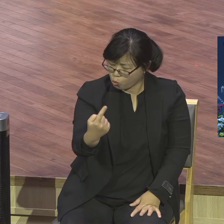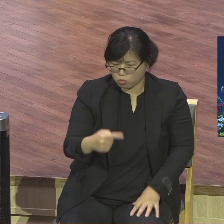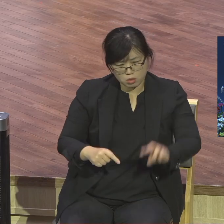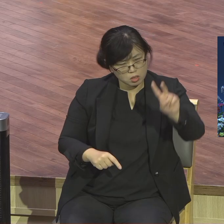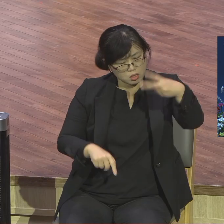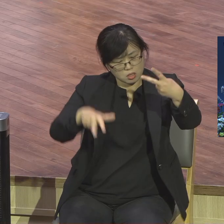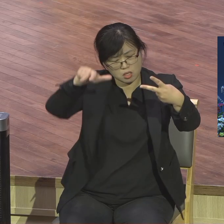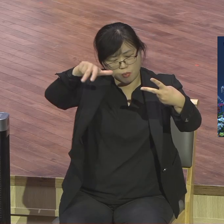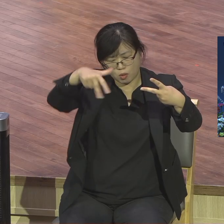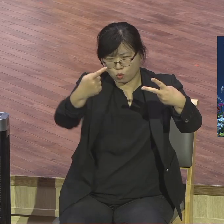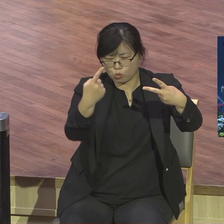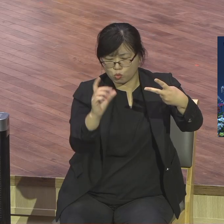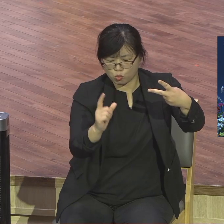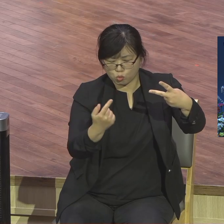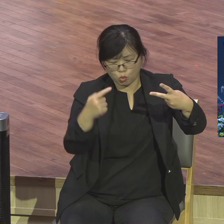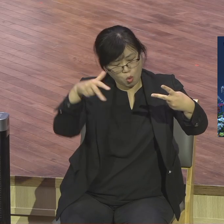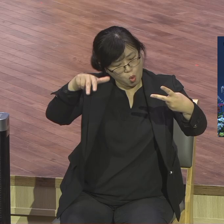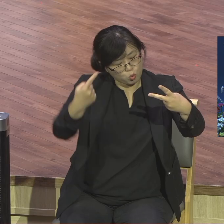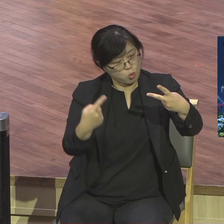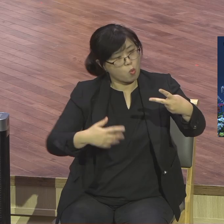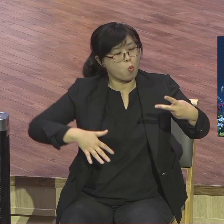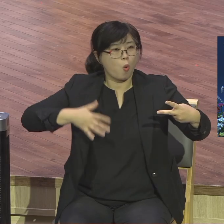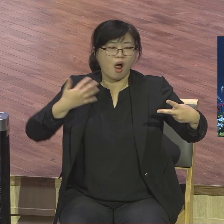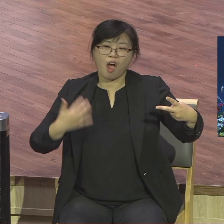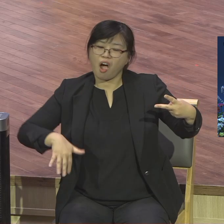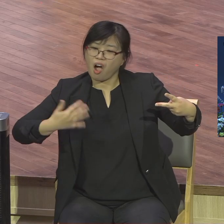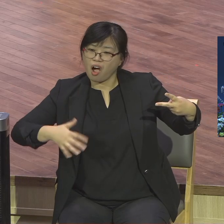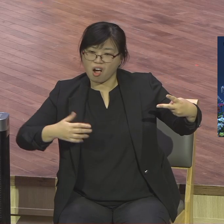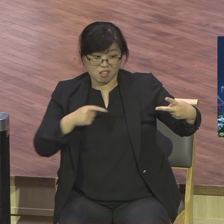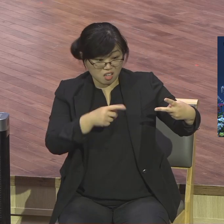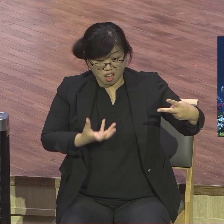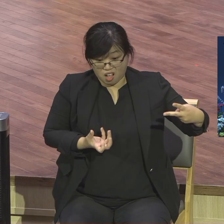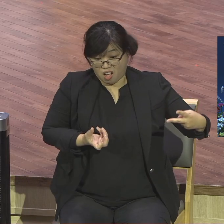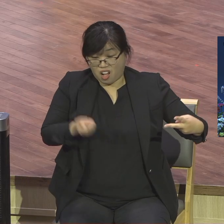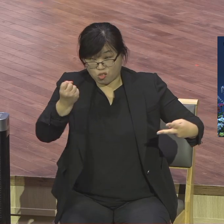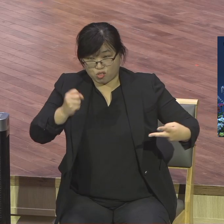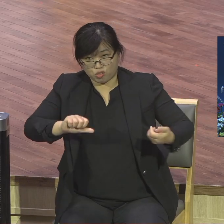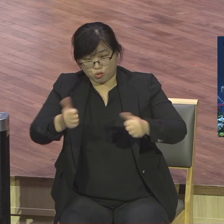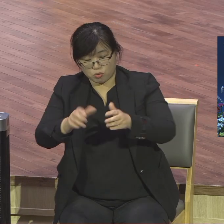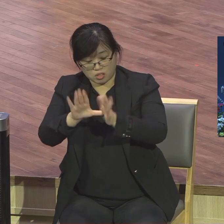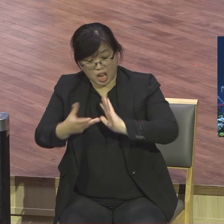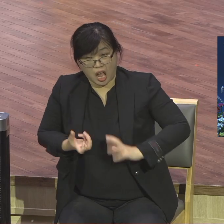자체가 감사하다 저는 매주 처음 합니다 아시겠어요